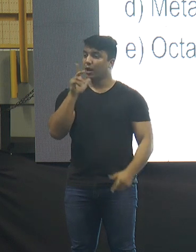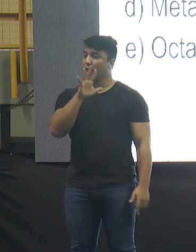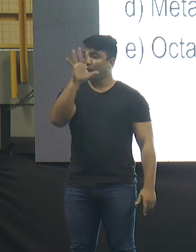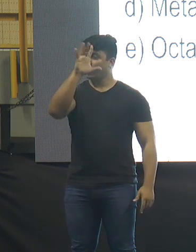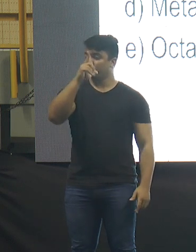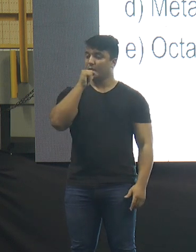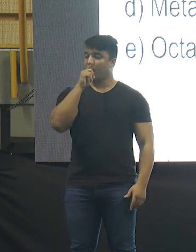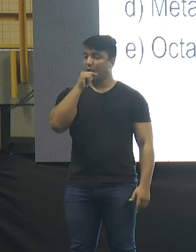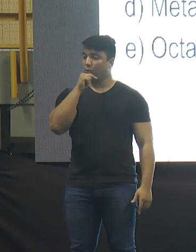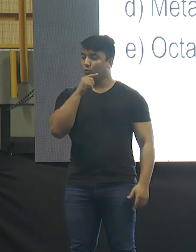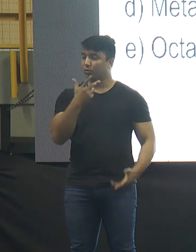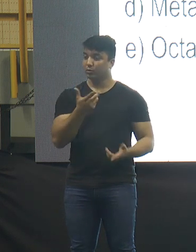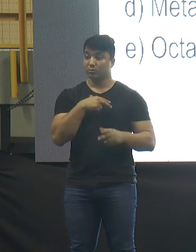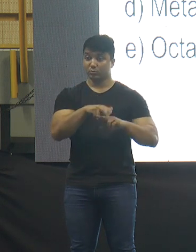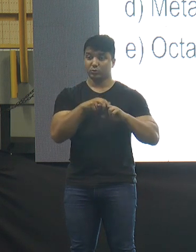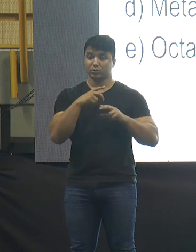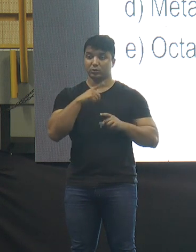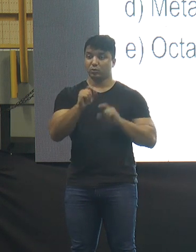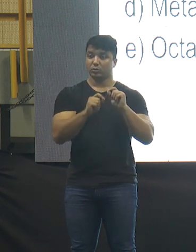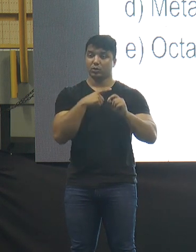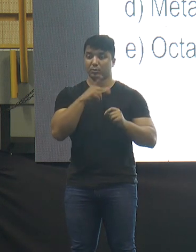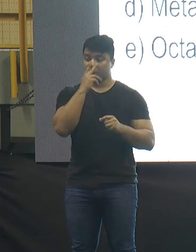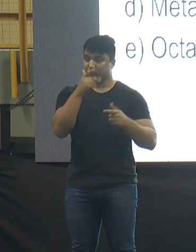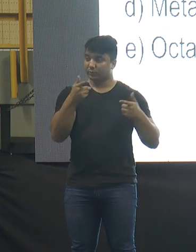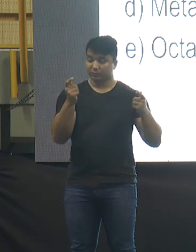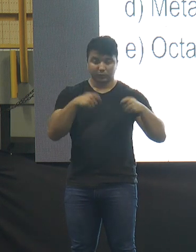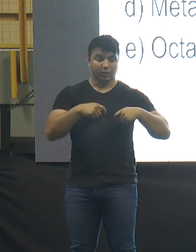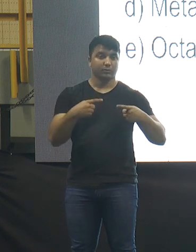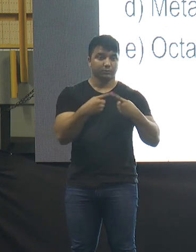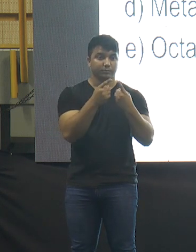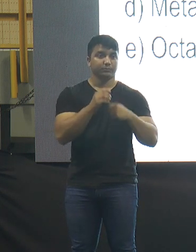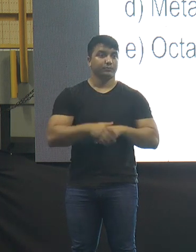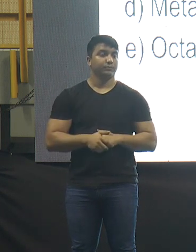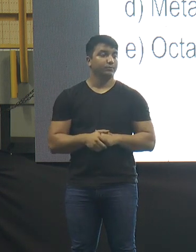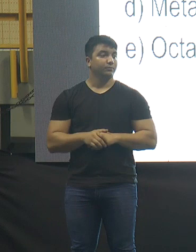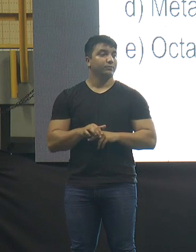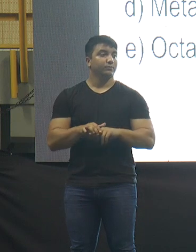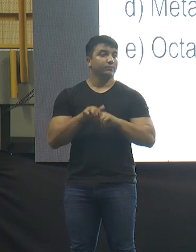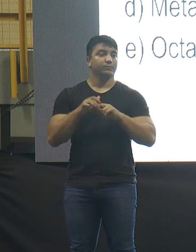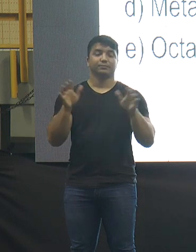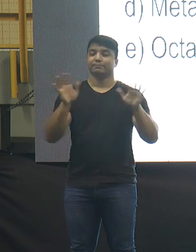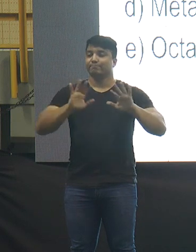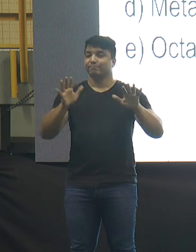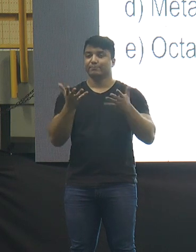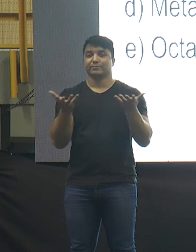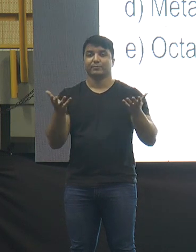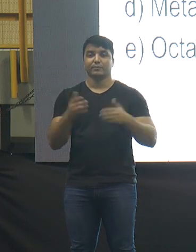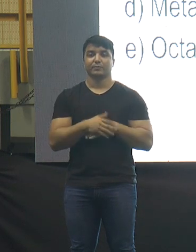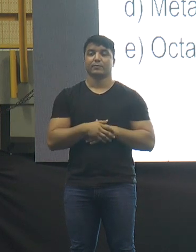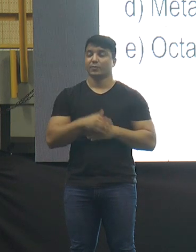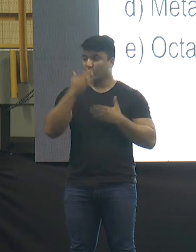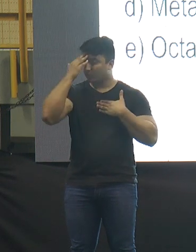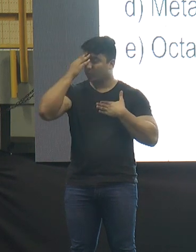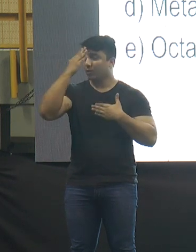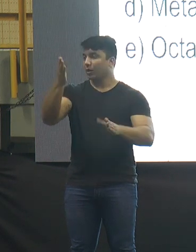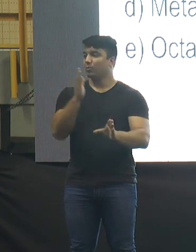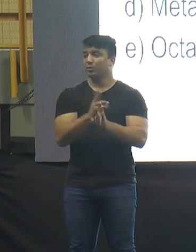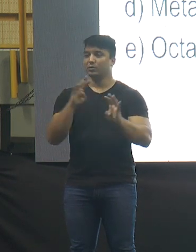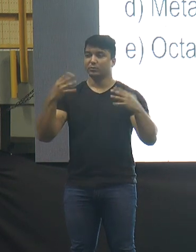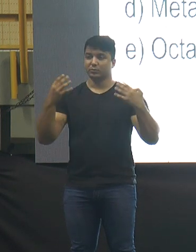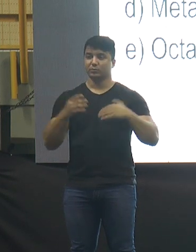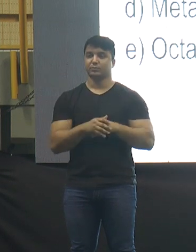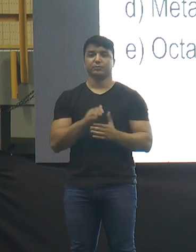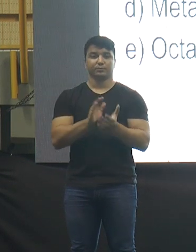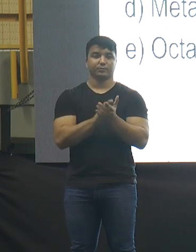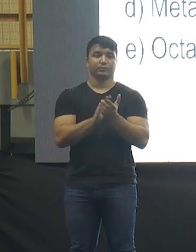ter ação tóxica, tão nociva para o meio ambiente como o CO2. Tá bom? Então, assim, ó, me despeço de vocês agora. Muito obrigado pela atenção.